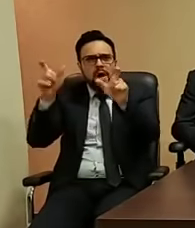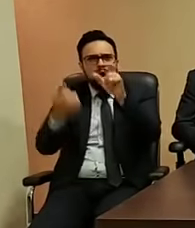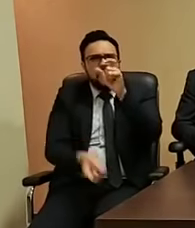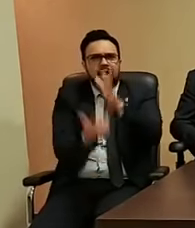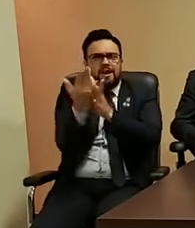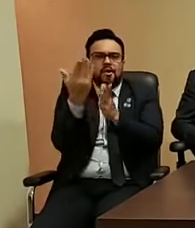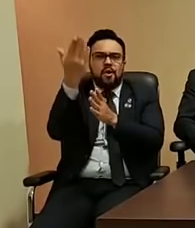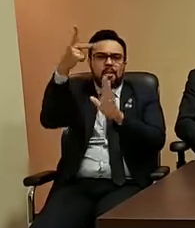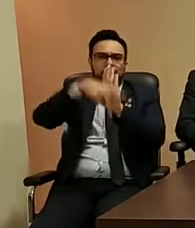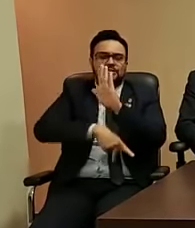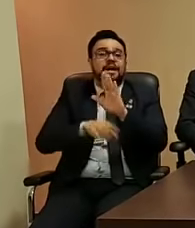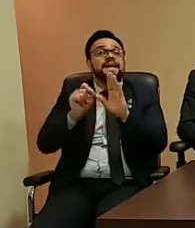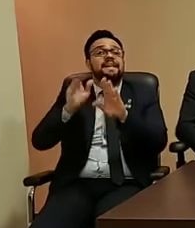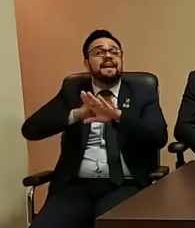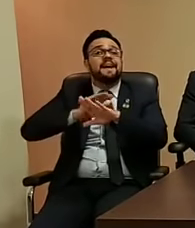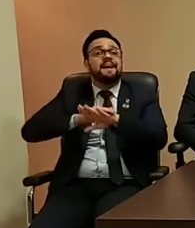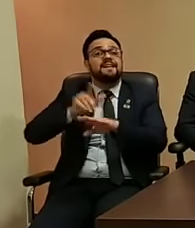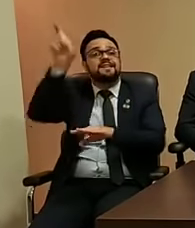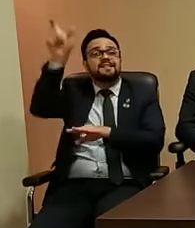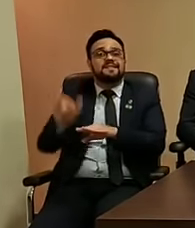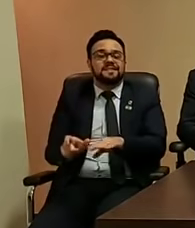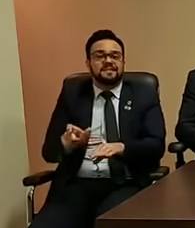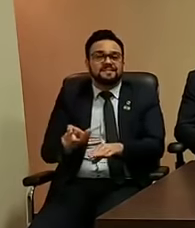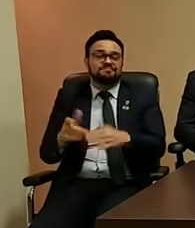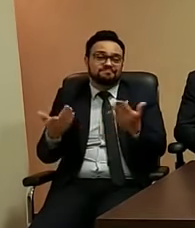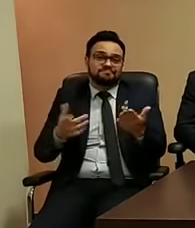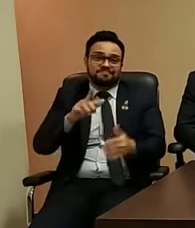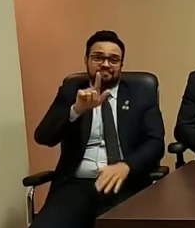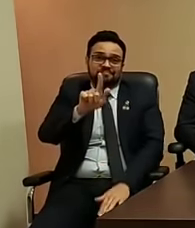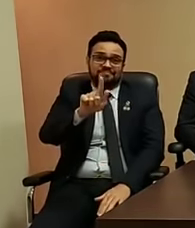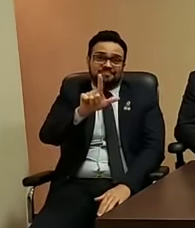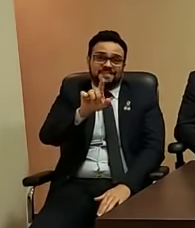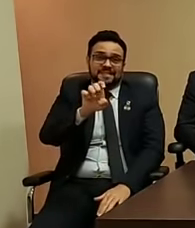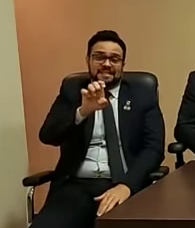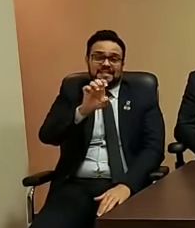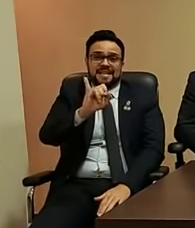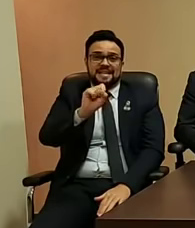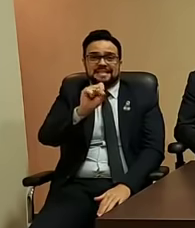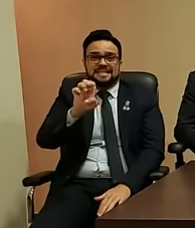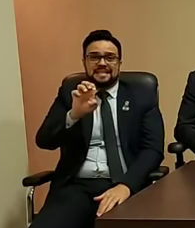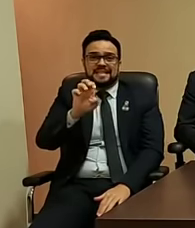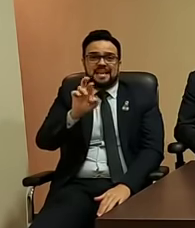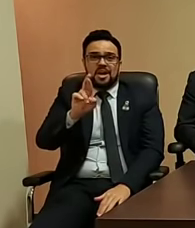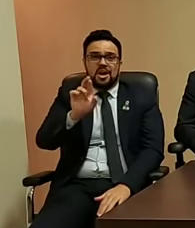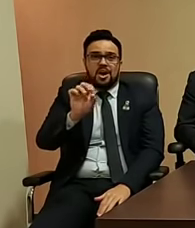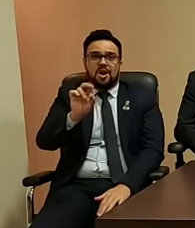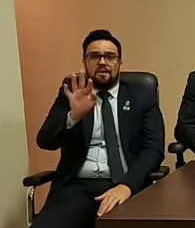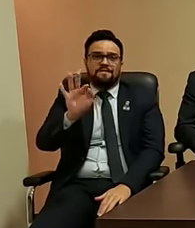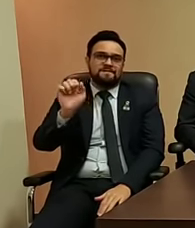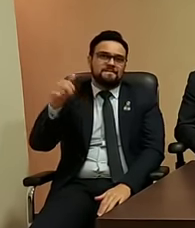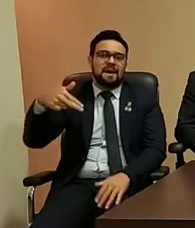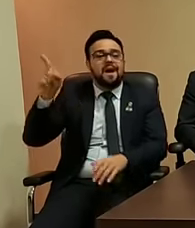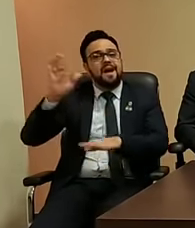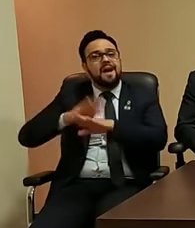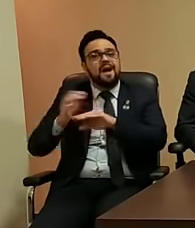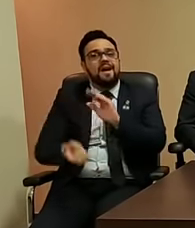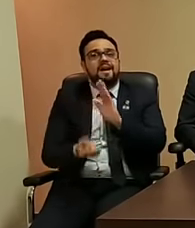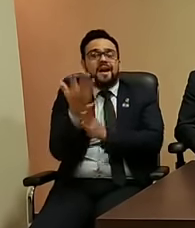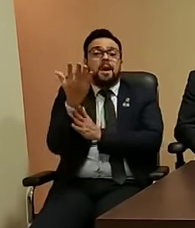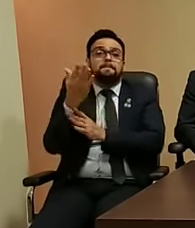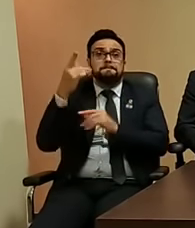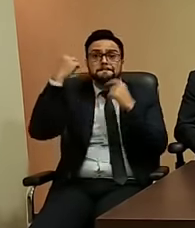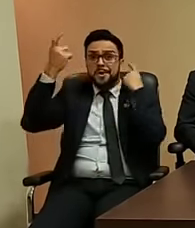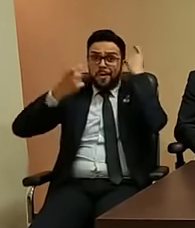é a autora desse projeto? Gleisi Hoffmann. Vou repetir, Gleisi Hoffmann. Preocupadíssima